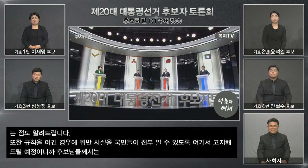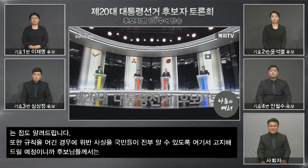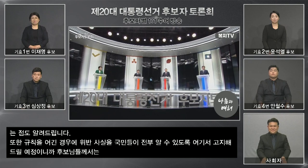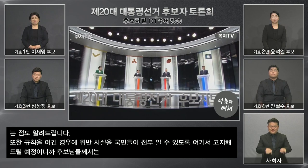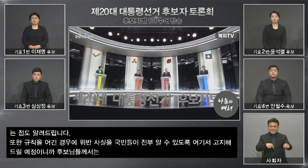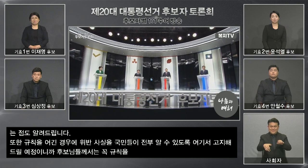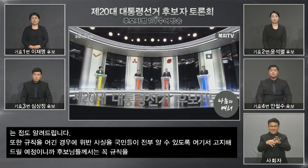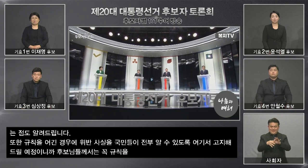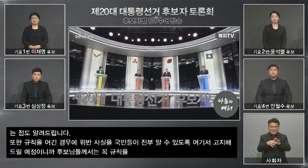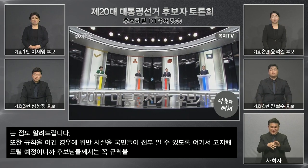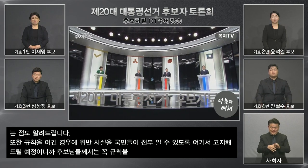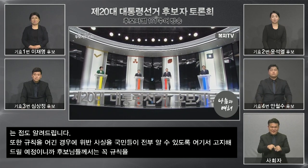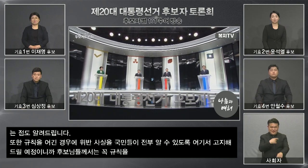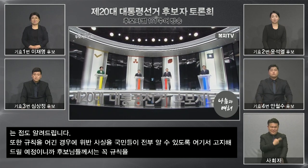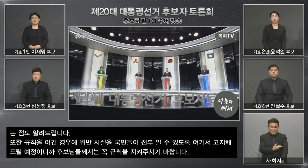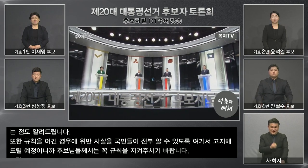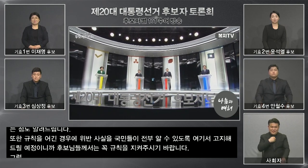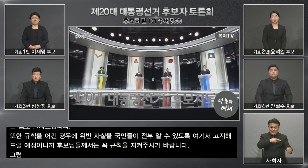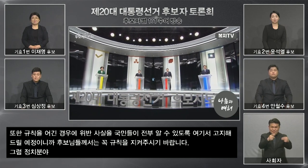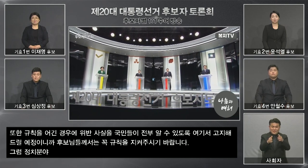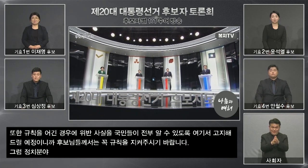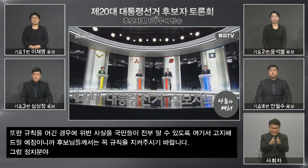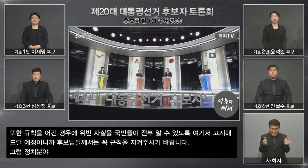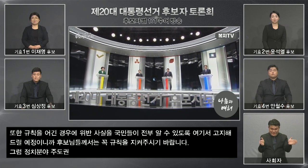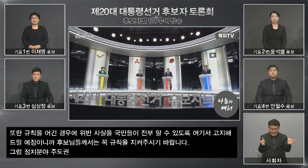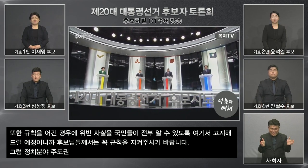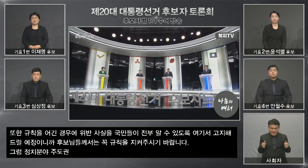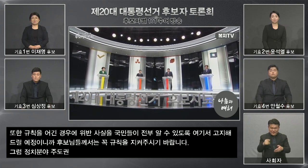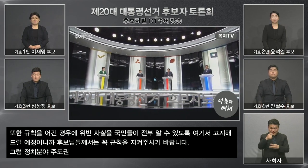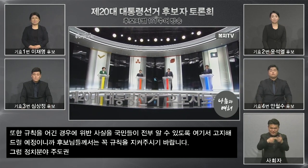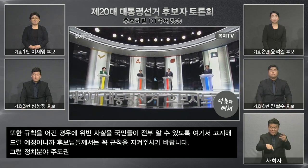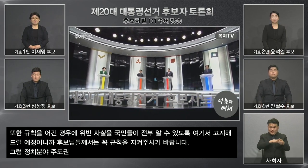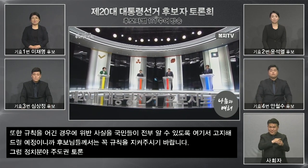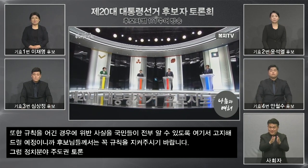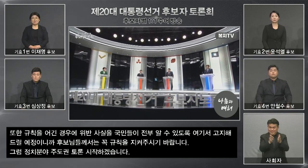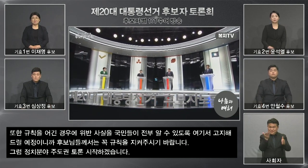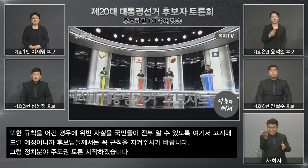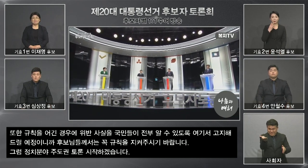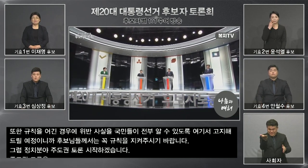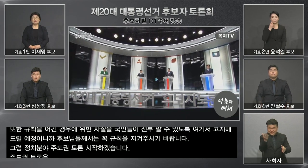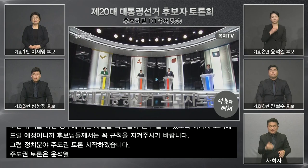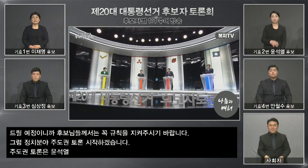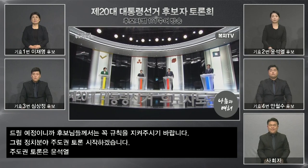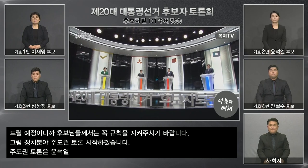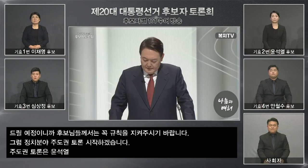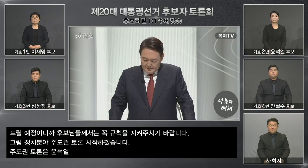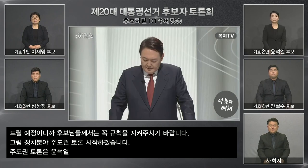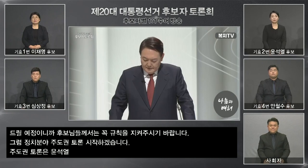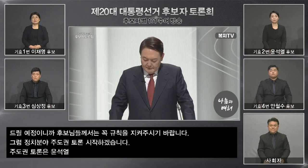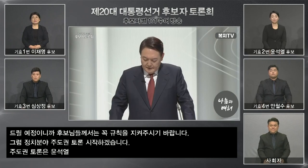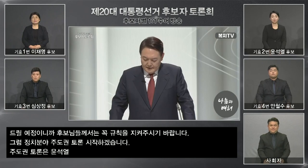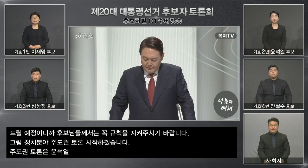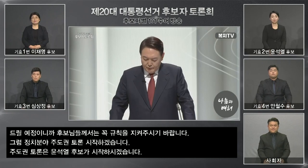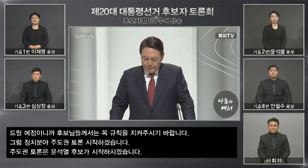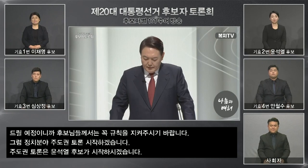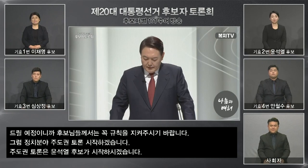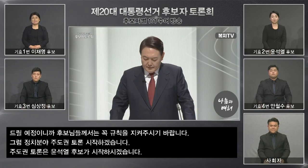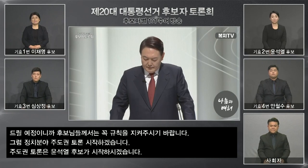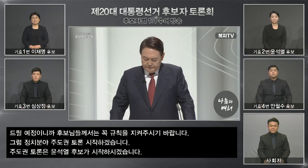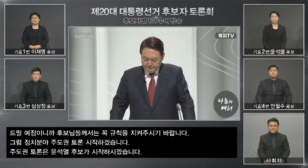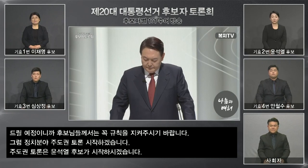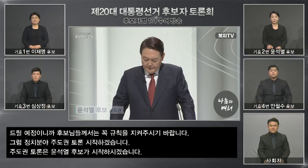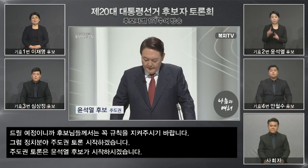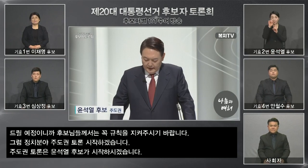그럼 정치 분야 주도권 토론 시작하겠습니다. 주도권 토론은 윤석열 후보가 시작하시겠습니다. 우리 이재명